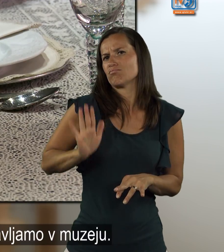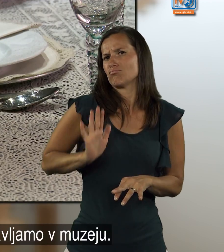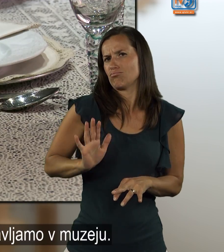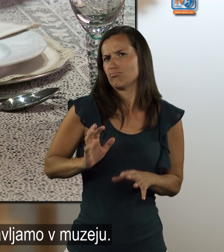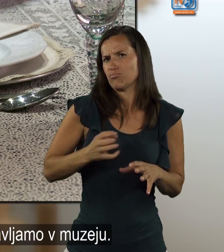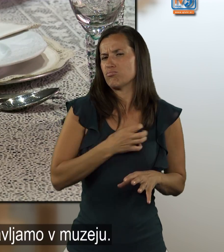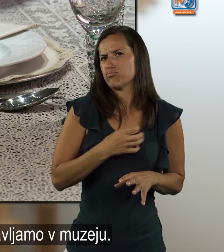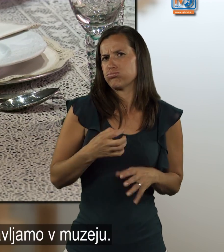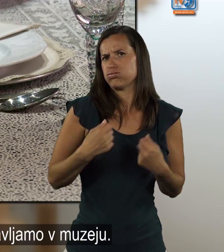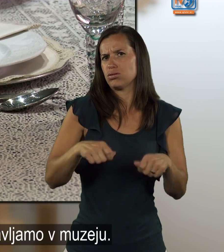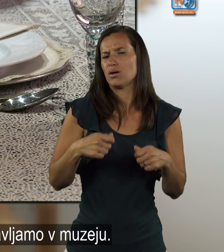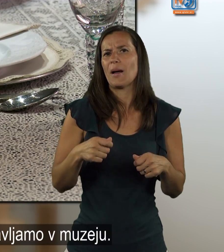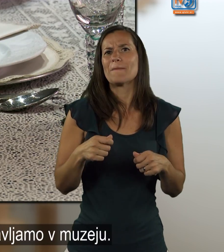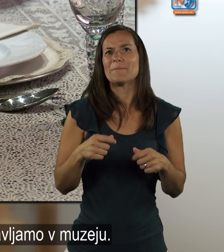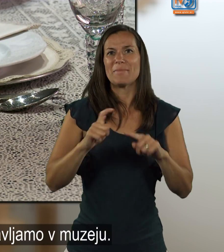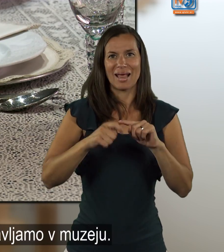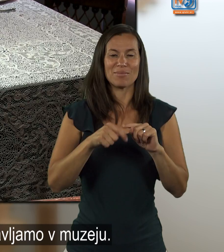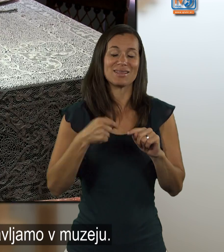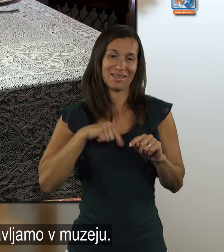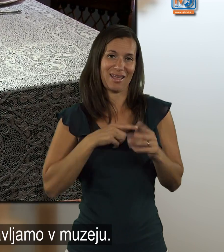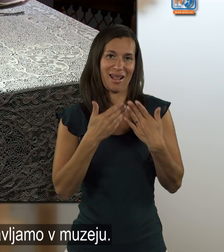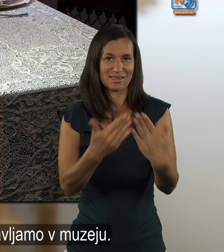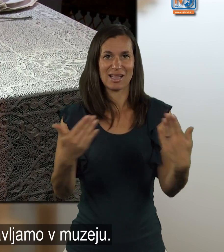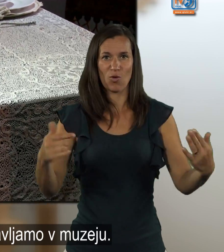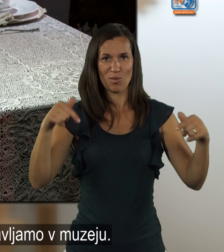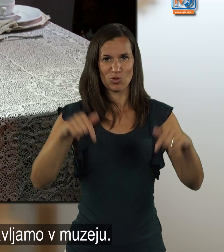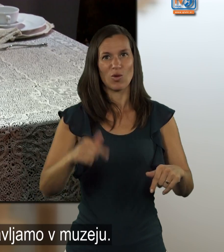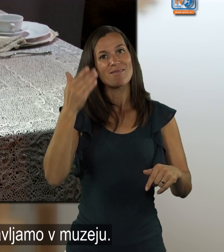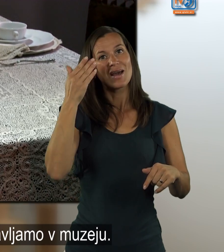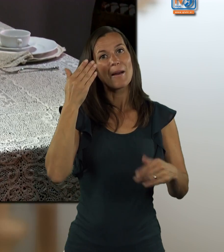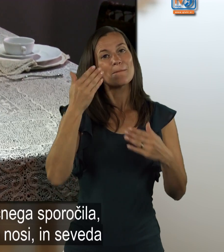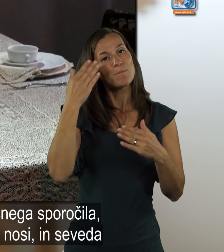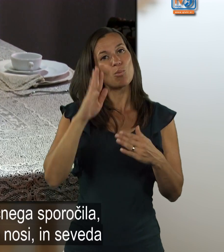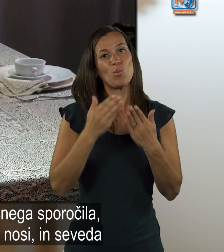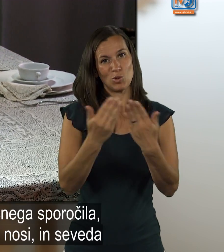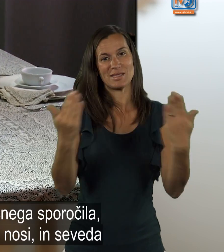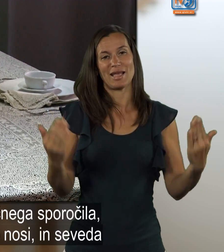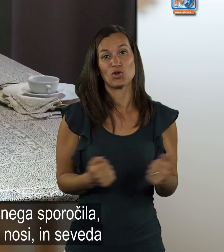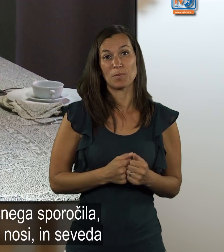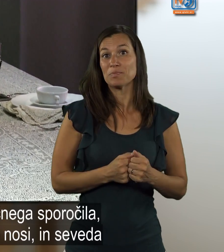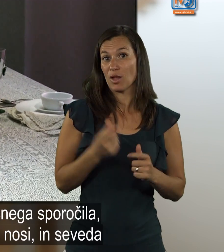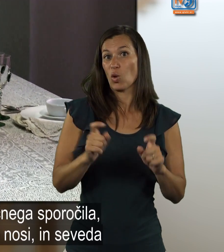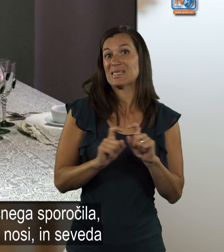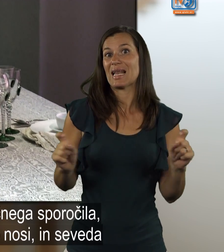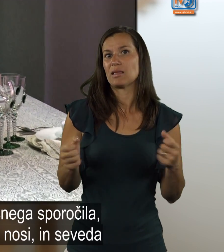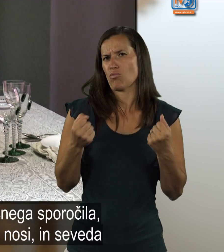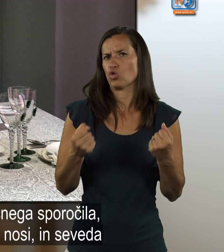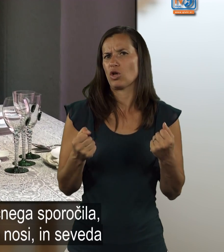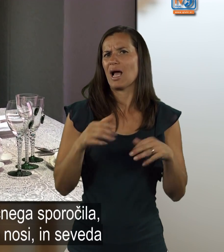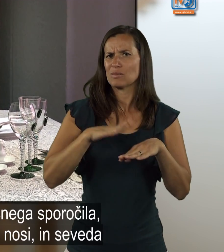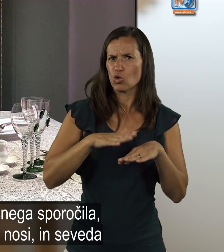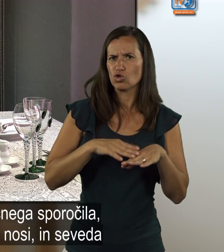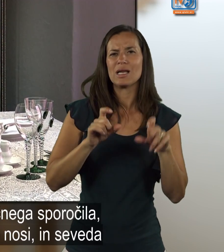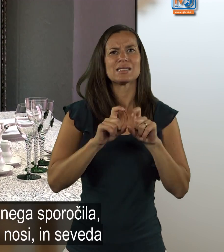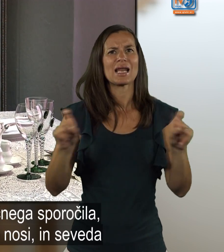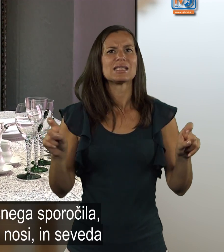najprestižnejši predmet, ki ga pravzaprav razstavljamo v muzeju. Seveda zaradi močnega sporočila,